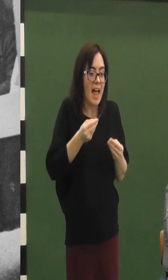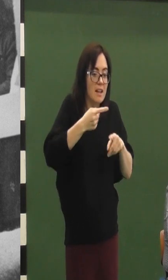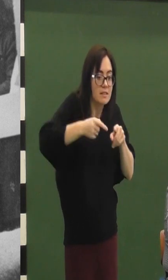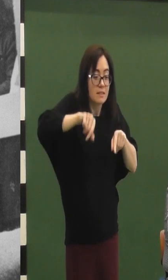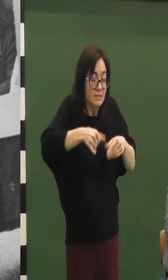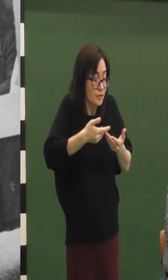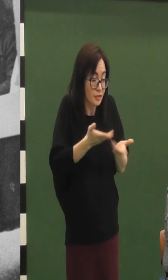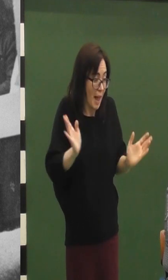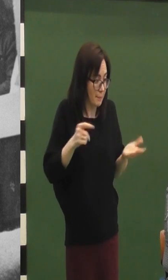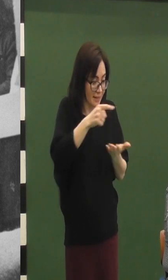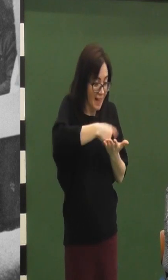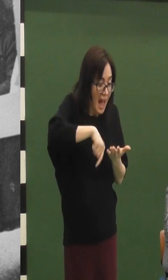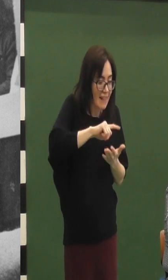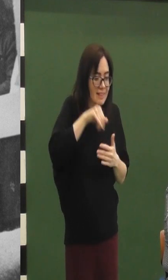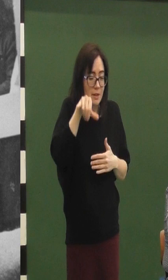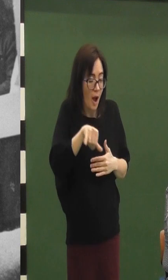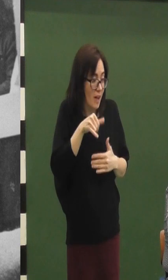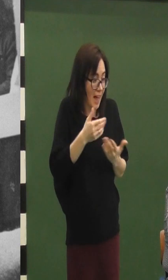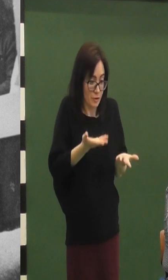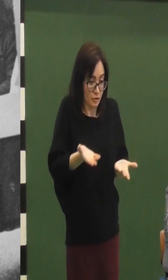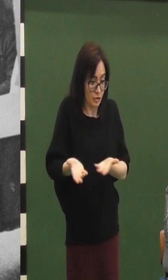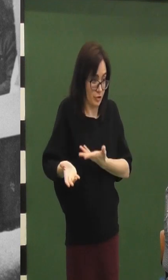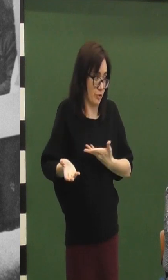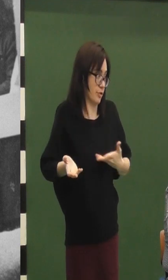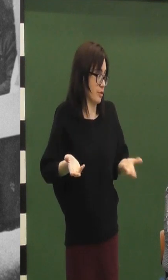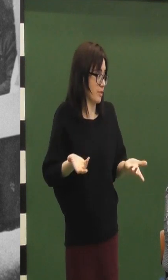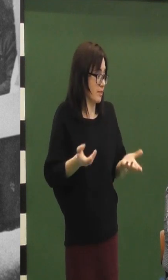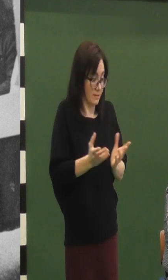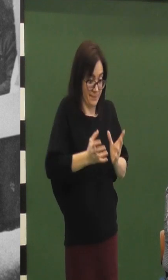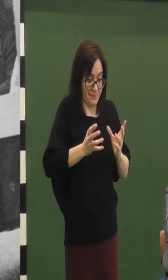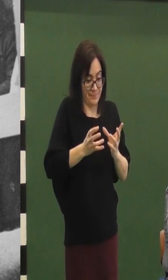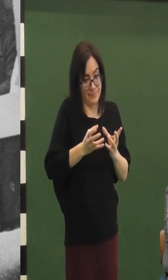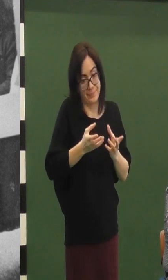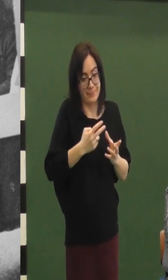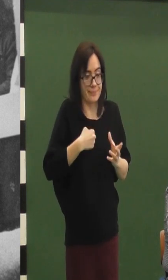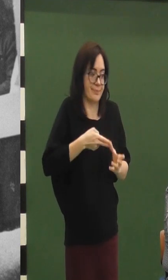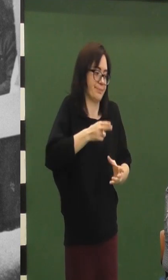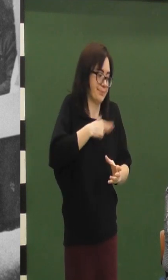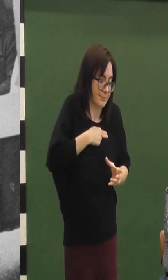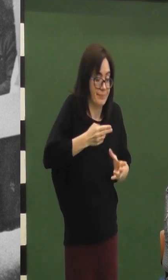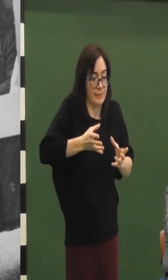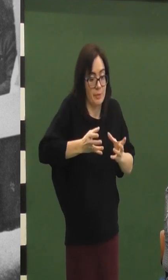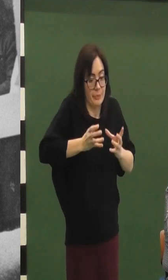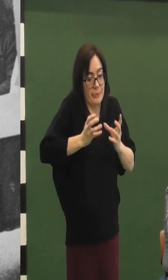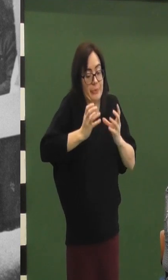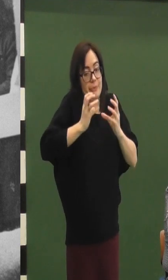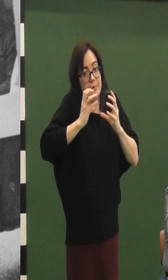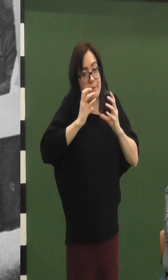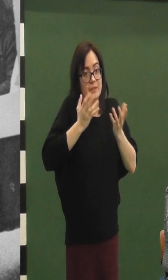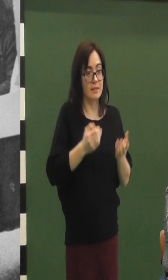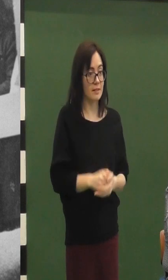se tányér, se egy panár, semmi. Úgy kellett inni abból a tálból,